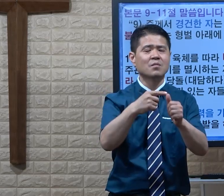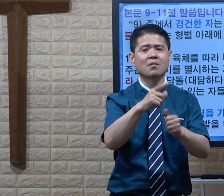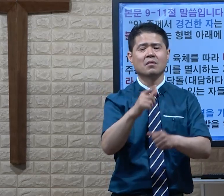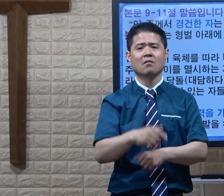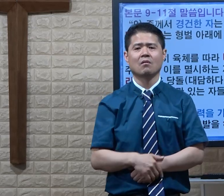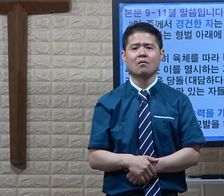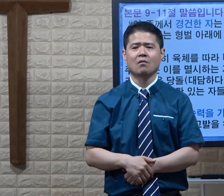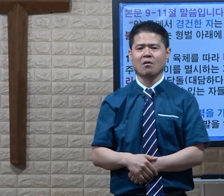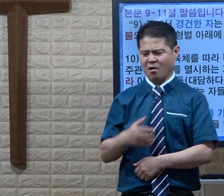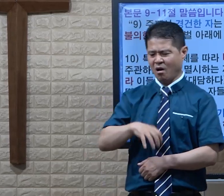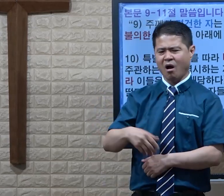그가